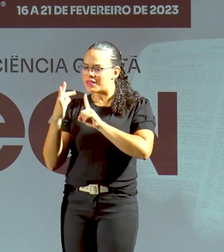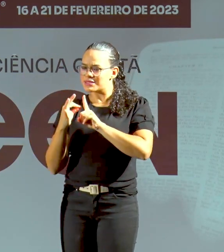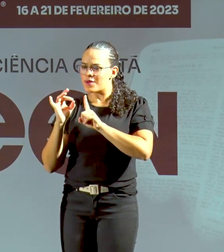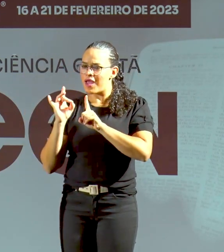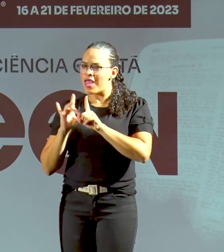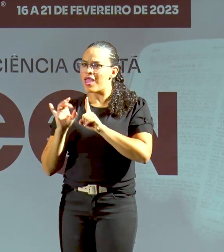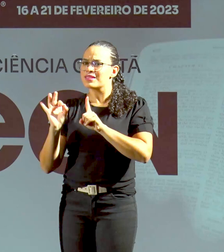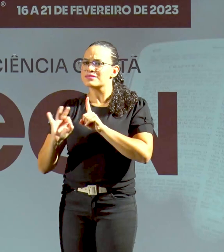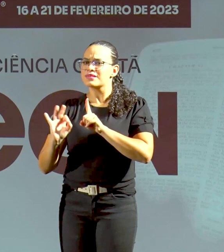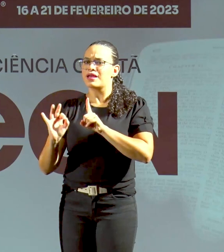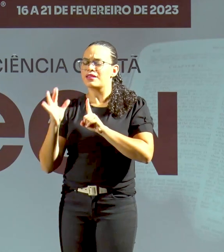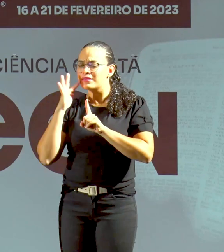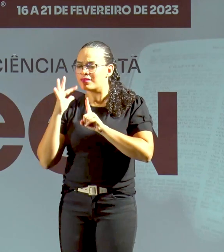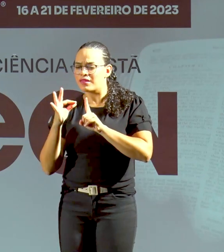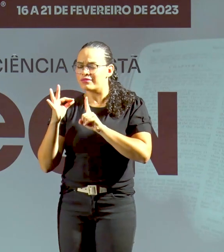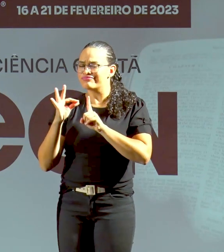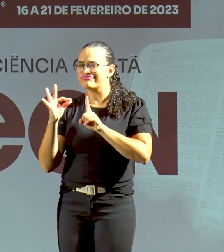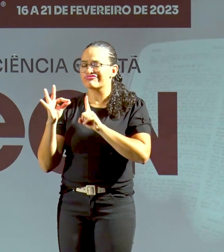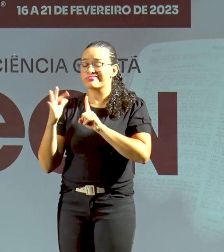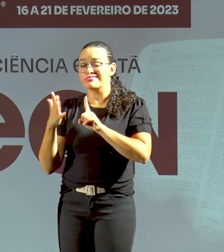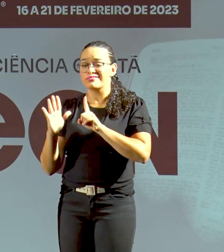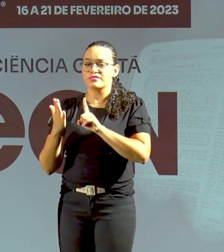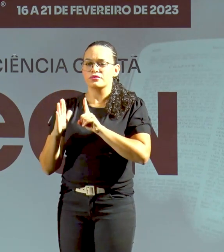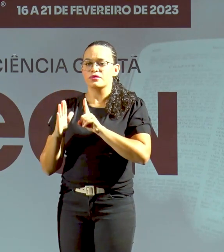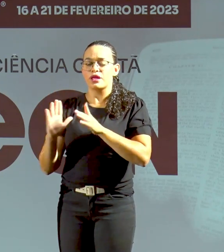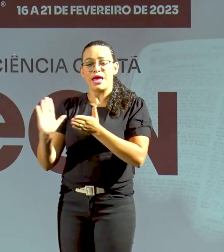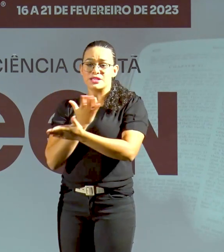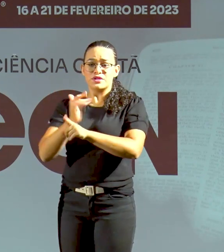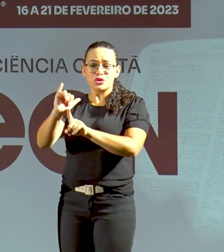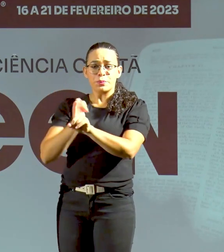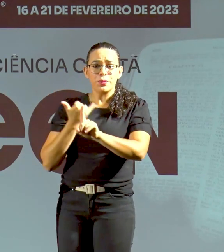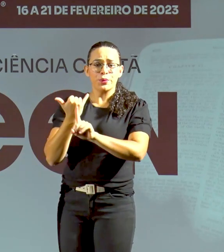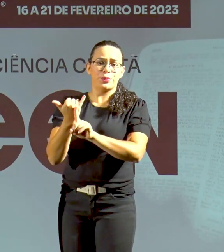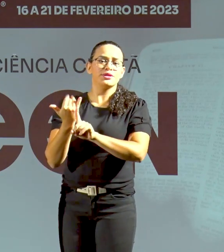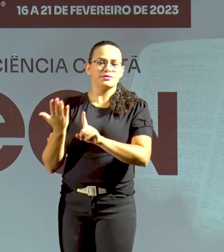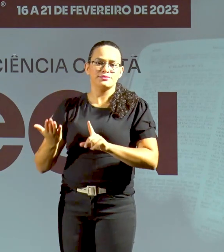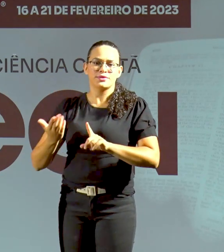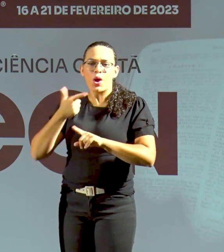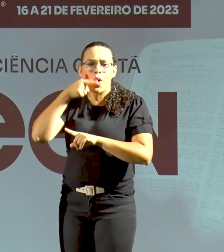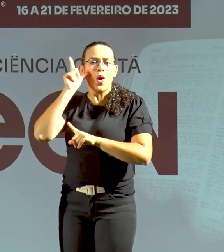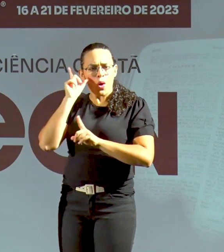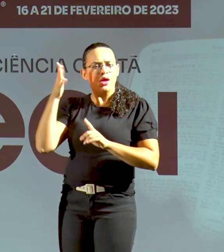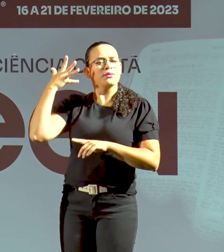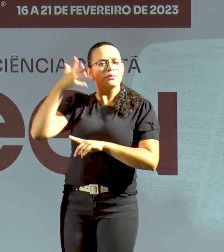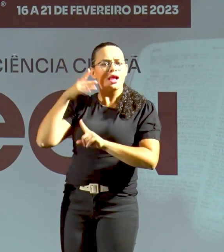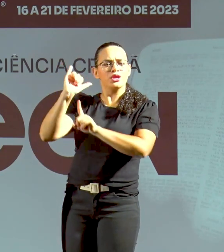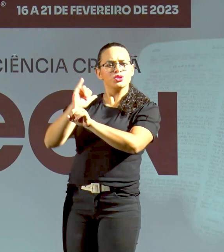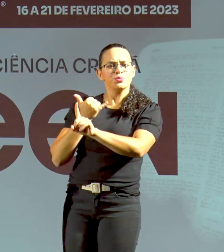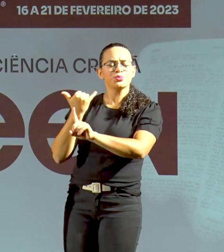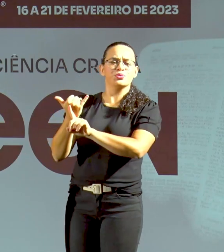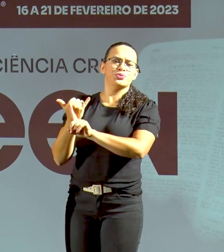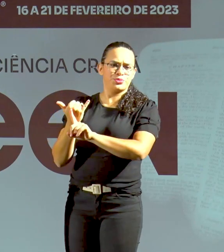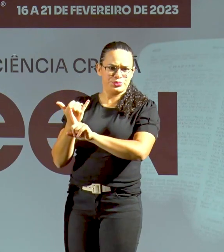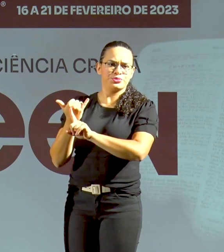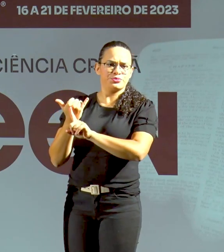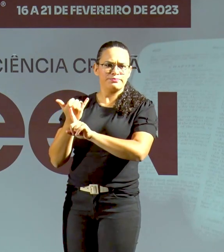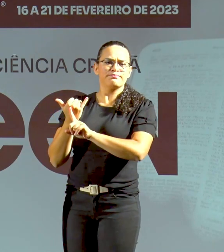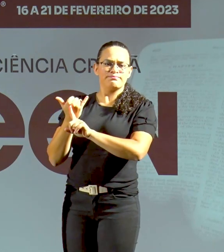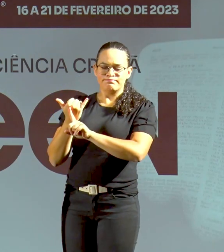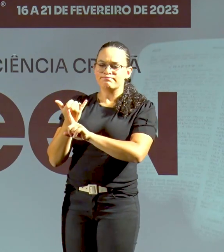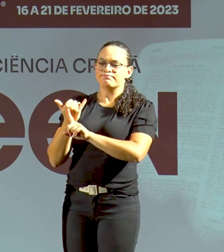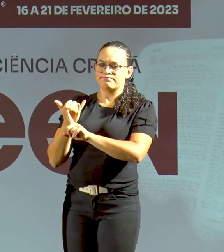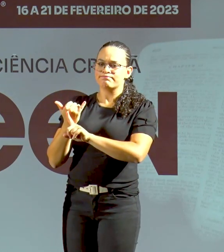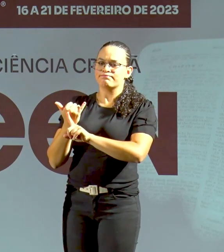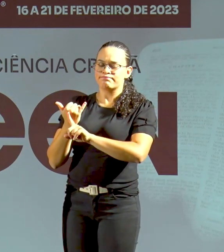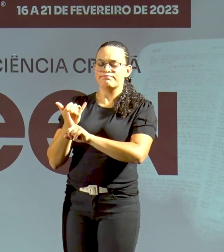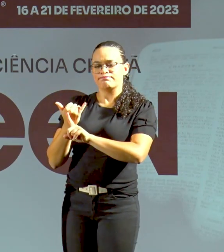talvez por conta do bullying a gente ouviu sobre isso ontem aqui talvez por conta do bullying que vem sofrendo